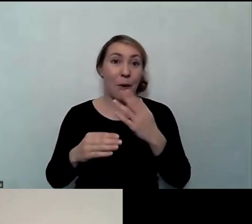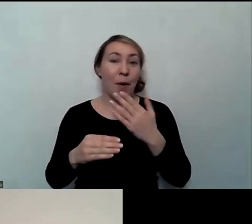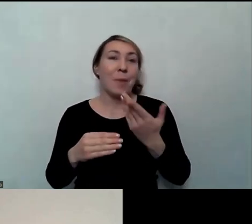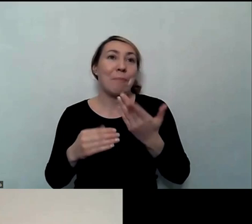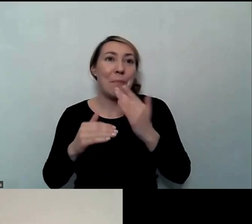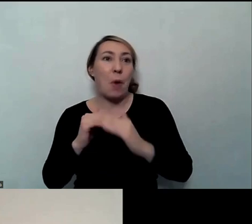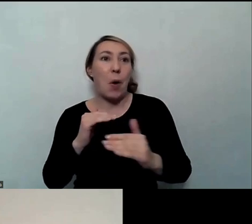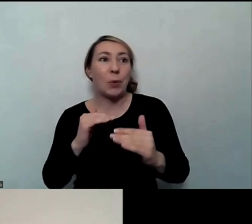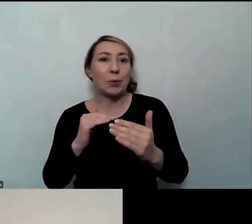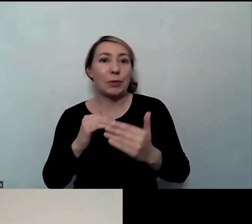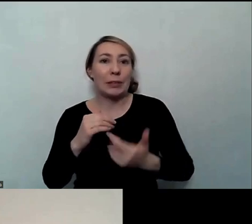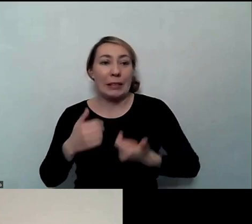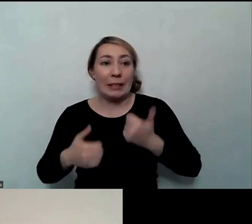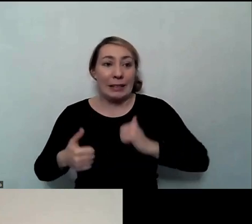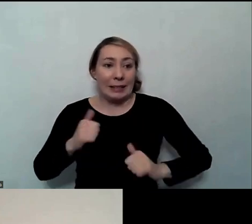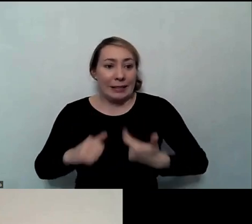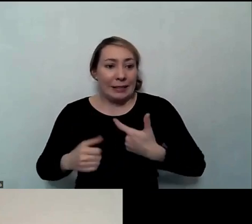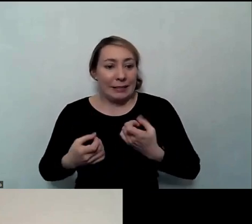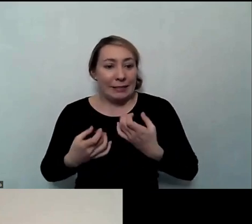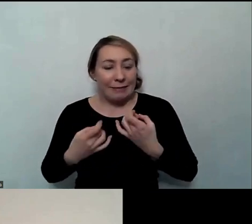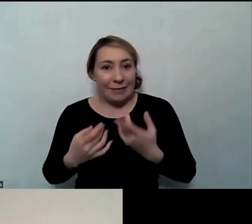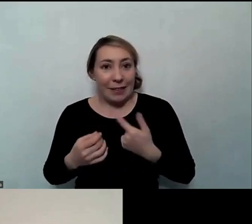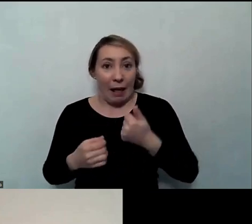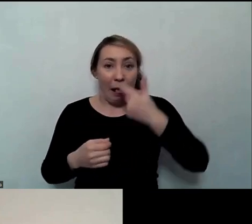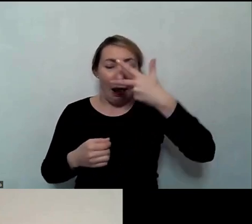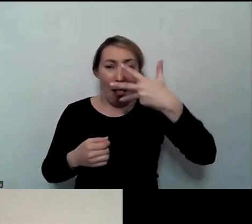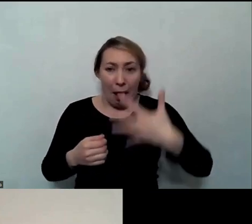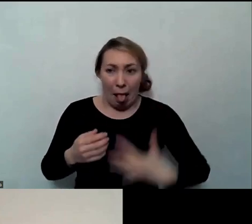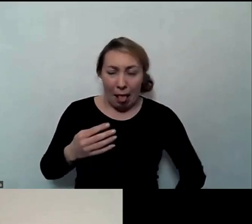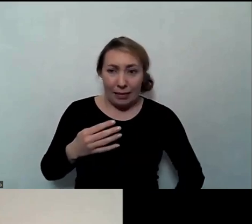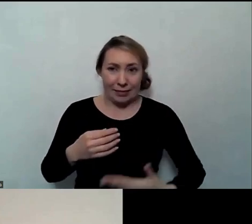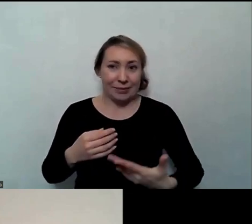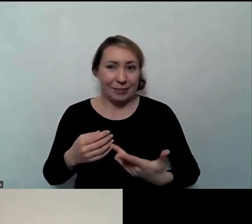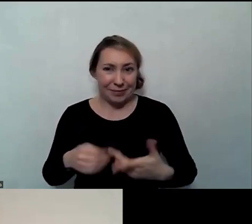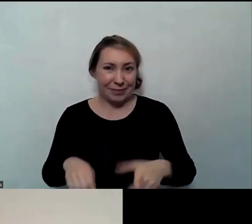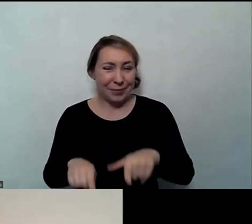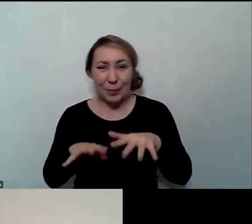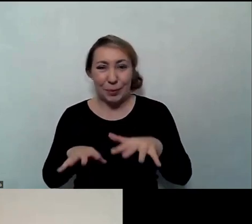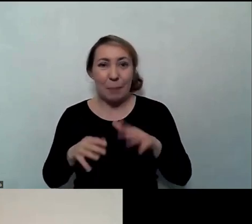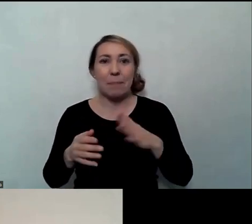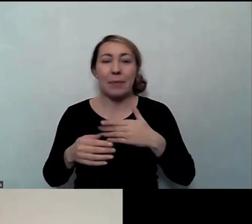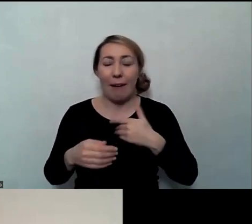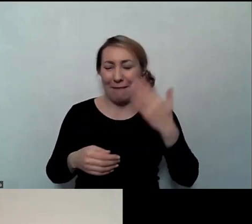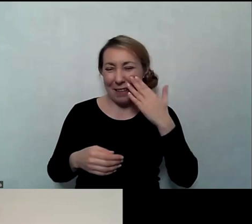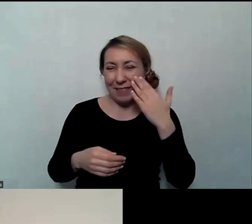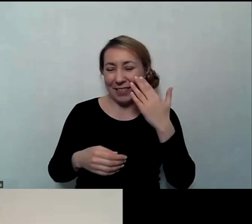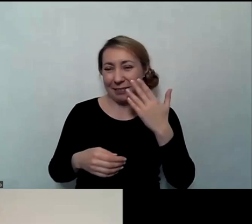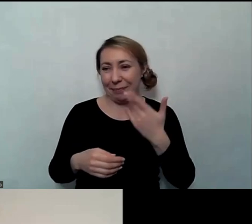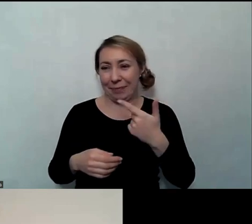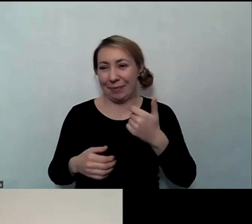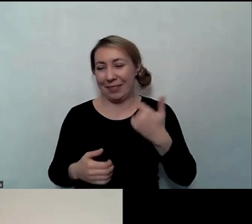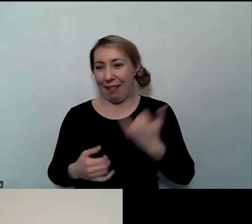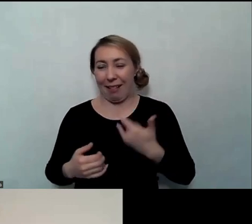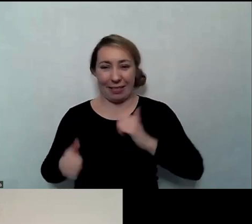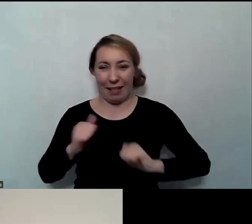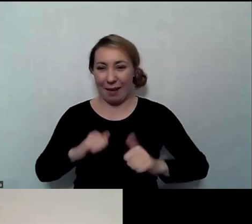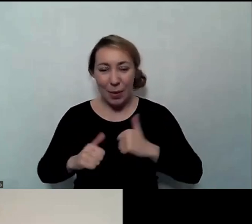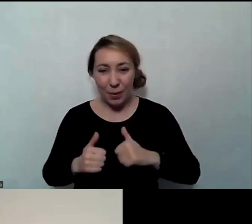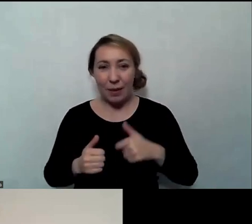frustracji przy wypełnianiu testu składającego się z kilkuset pytań byłby ogromny. Dlatego mając to na uwadze, uznałyśmy, że